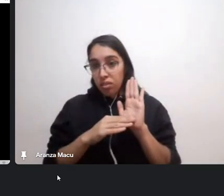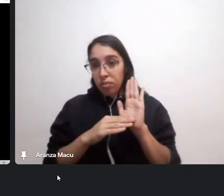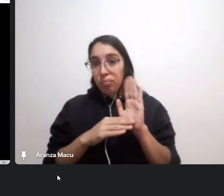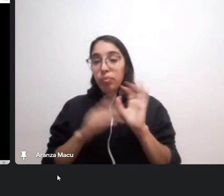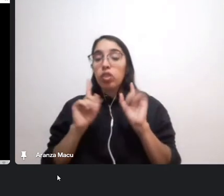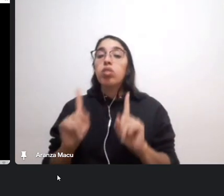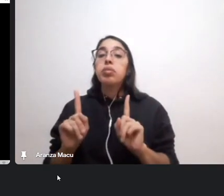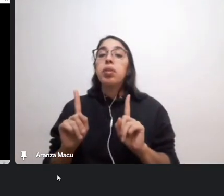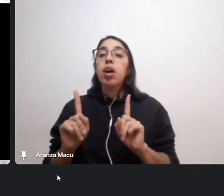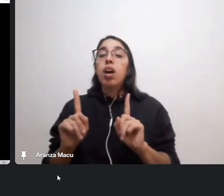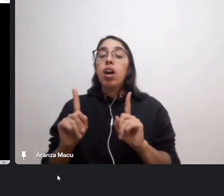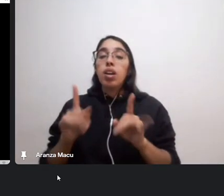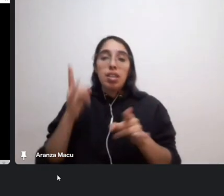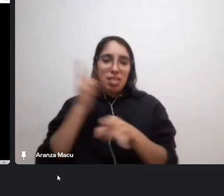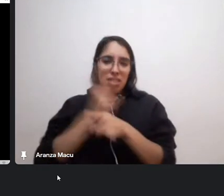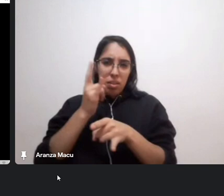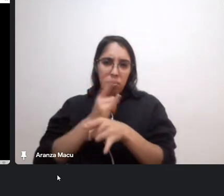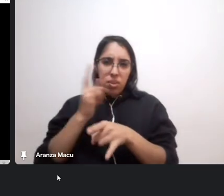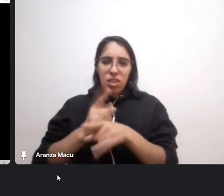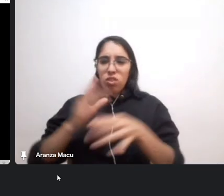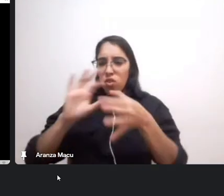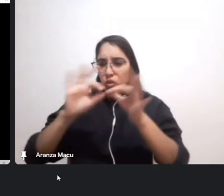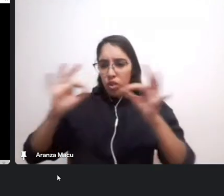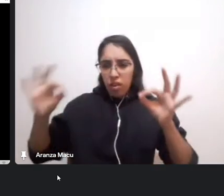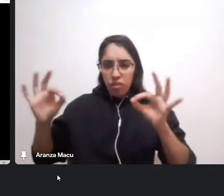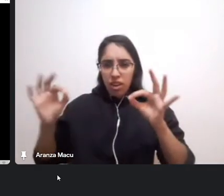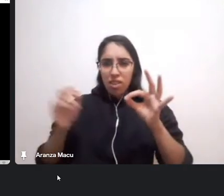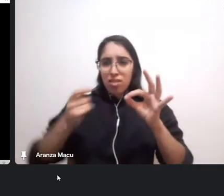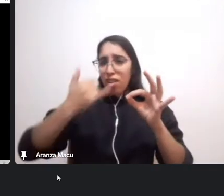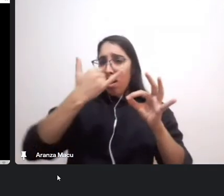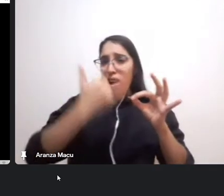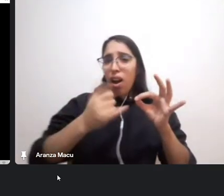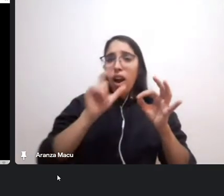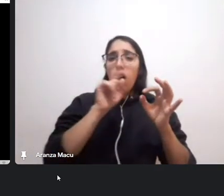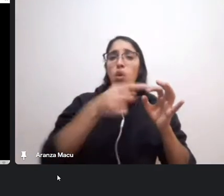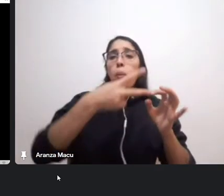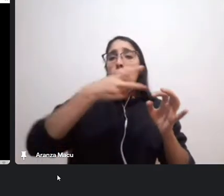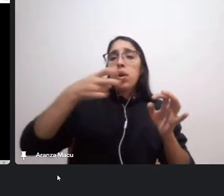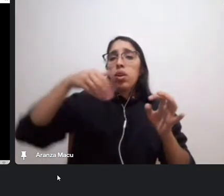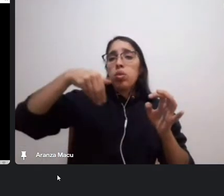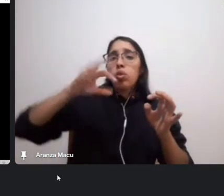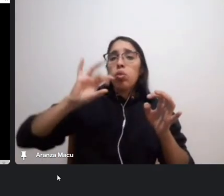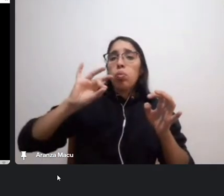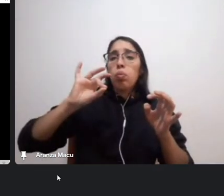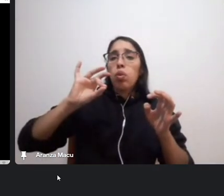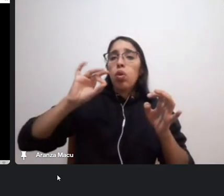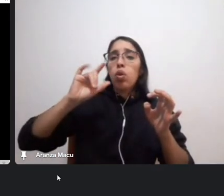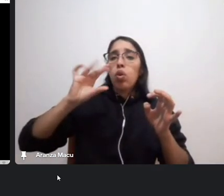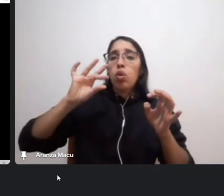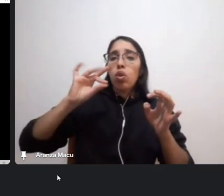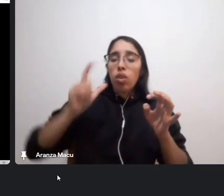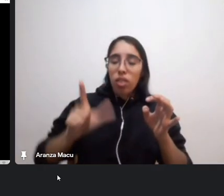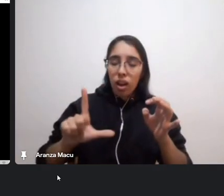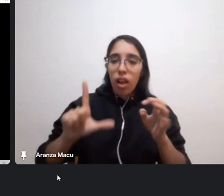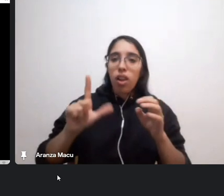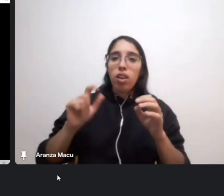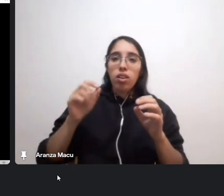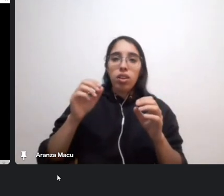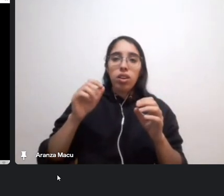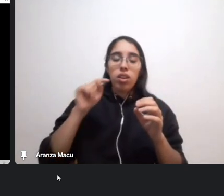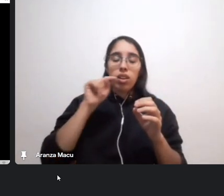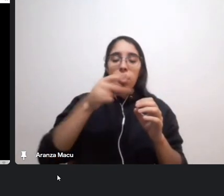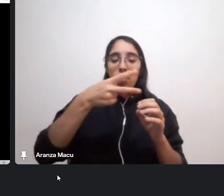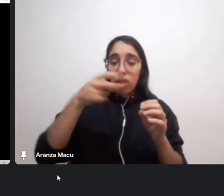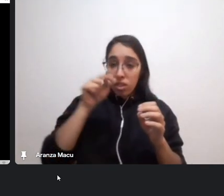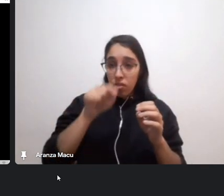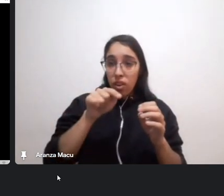que ver si el verbo le sigue inmediatamente, si le sigue un solo verbo, si le siguen más verbos, si está después de una